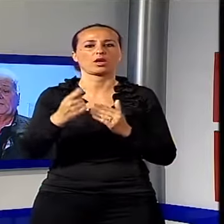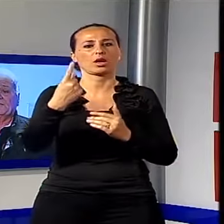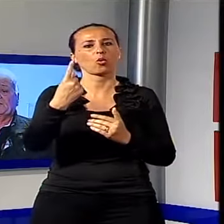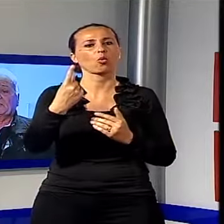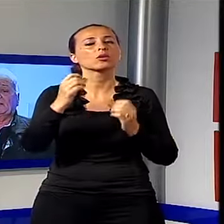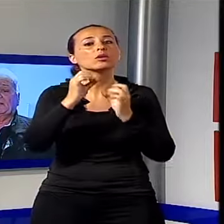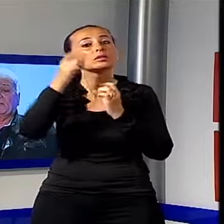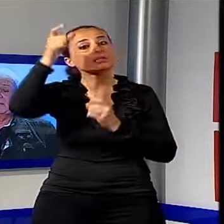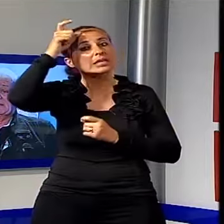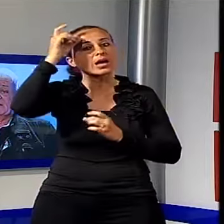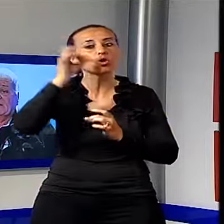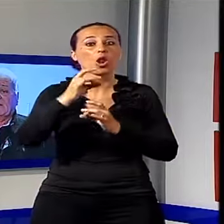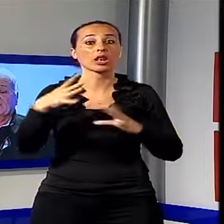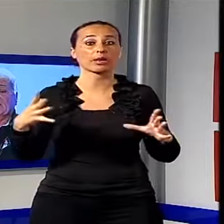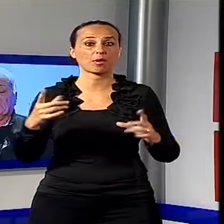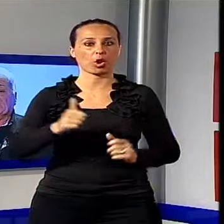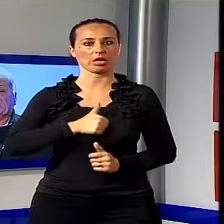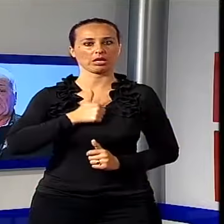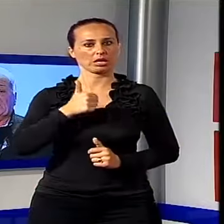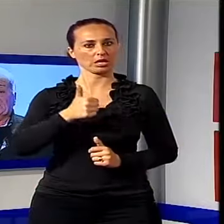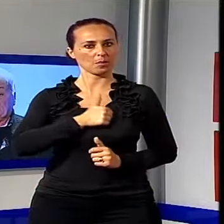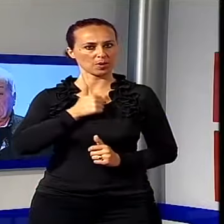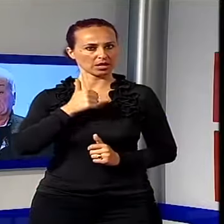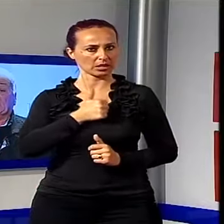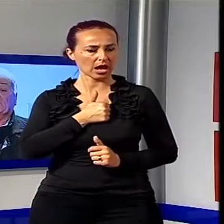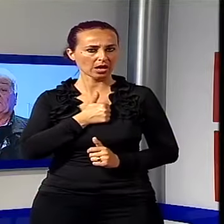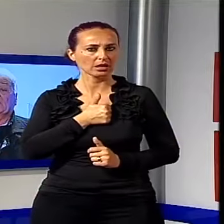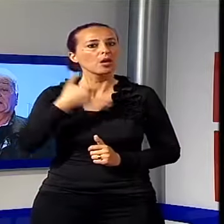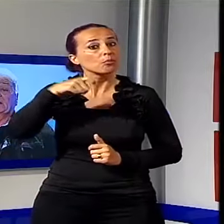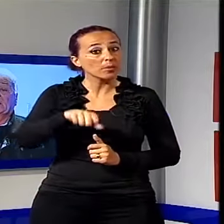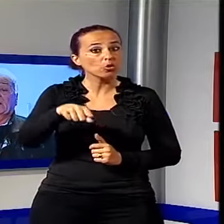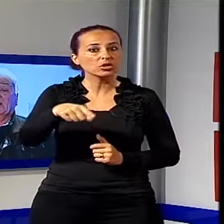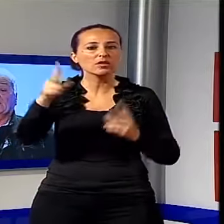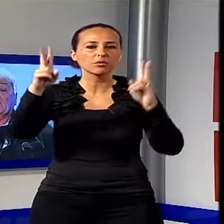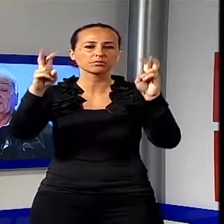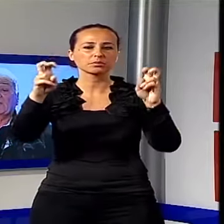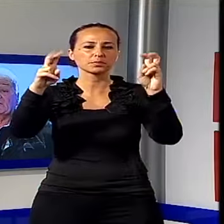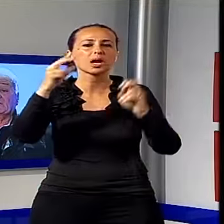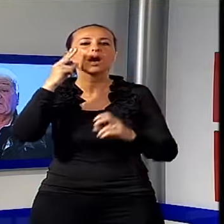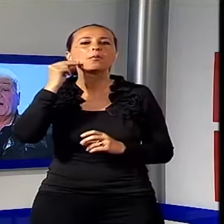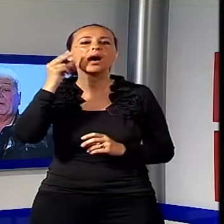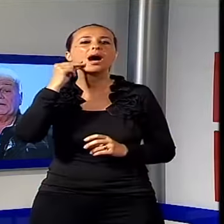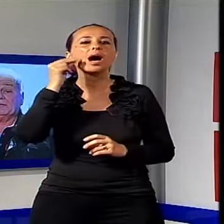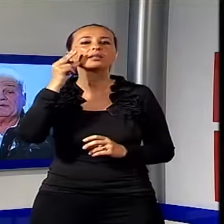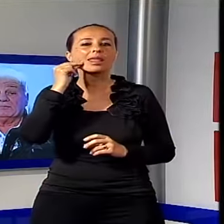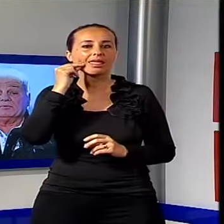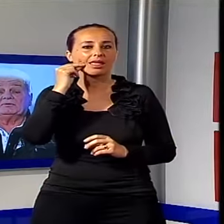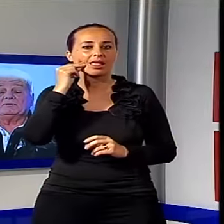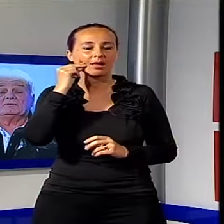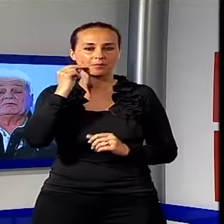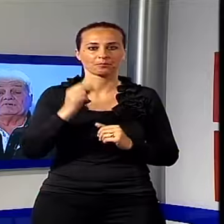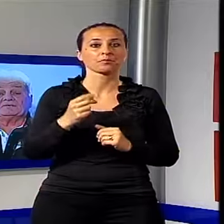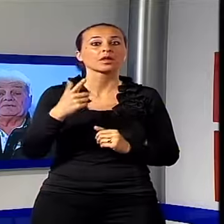libero e indipendente e per questo furono chiamati padri costituenti. Ecco, erano anche volti pallidi perché molti di loro uscivano dall